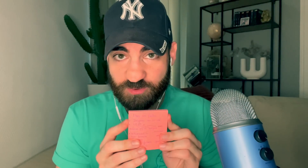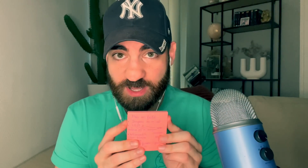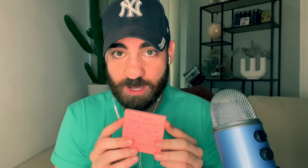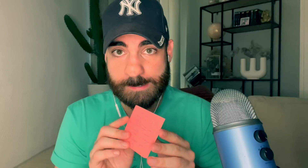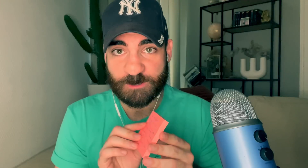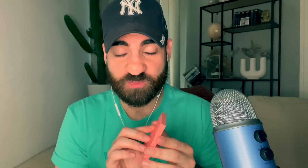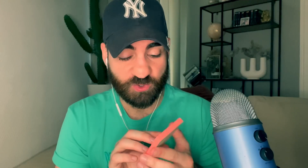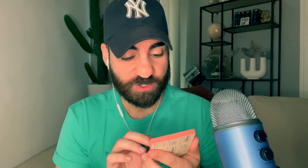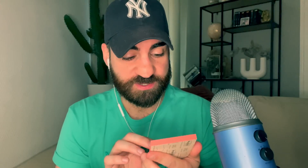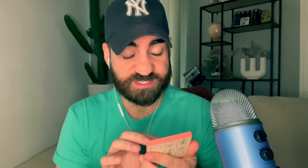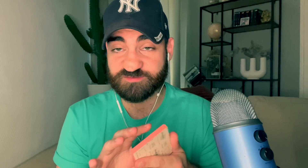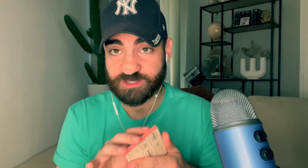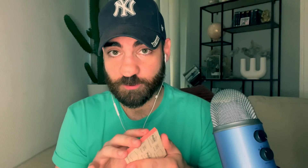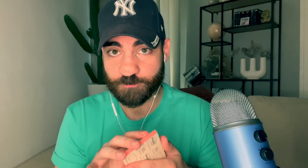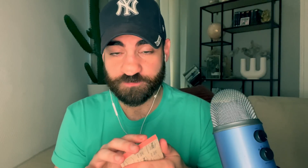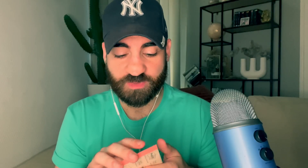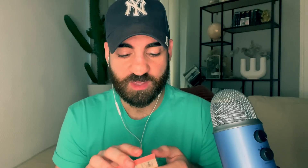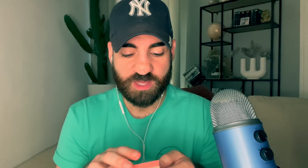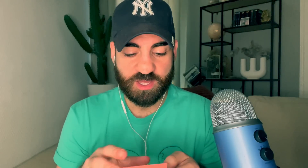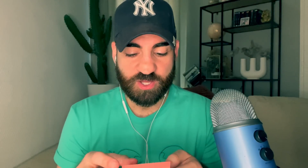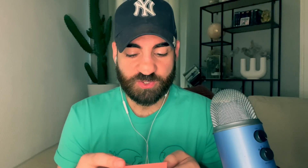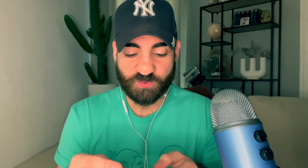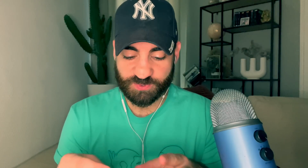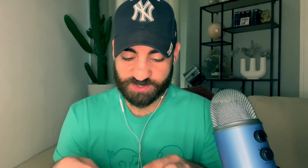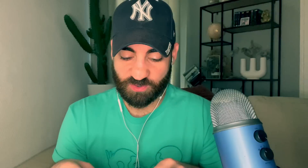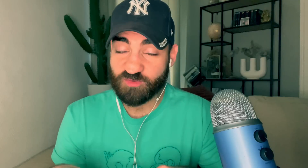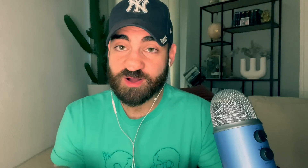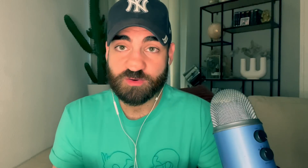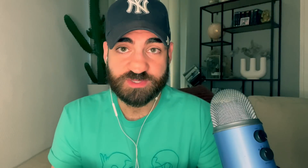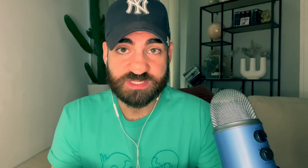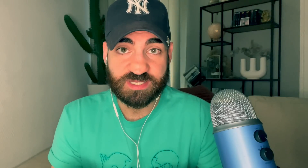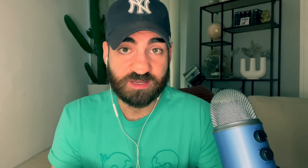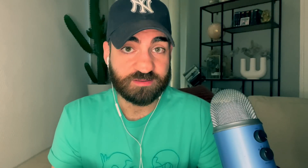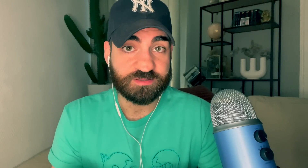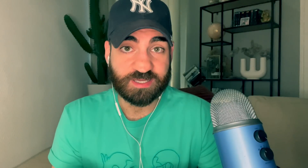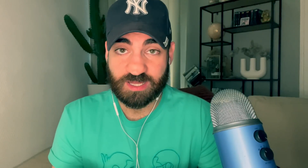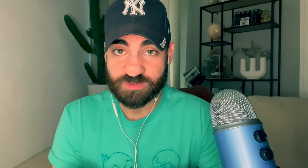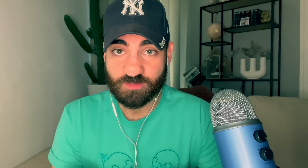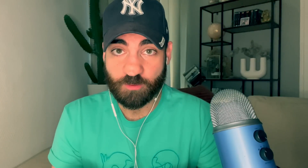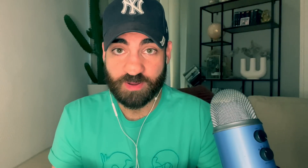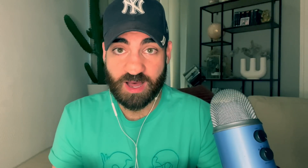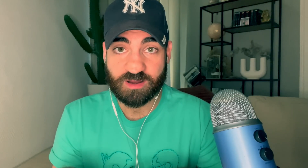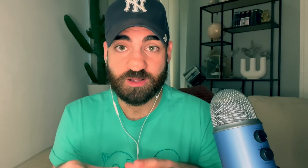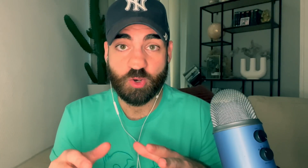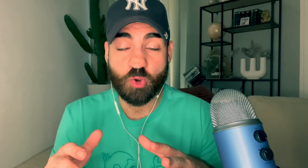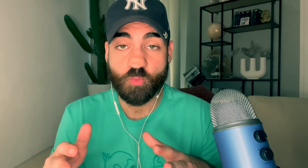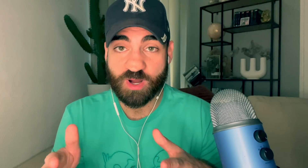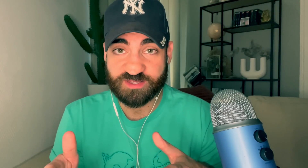vocabulaire pour cette vidéo. Donc, on va commencer très rapidement par le mois des